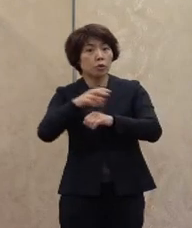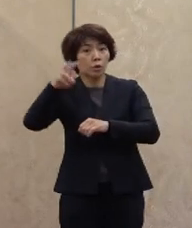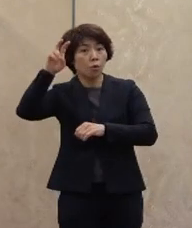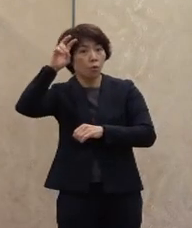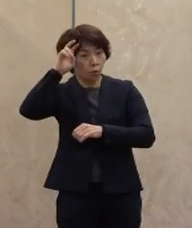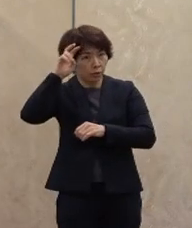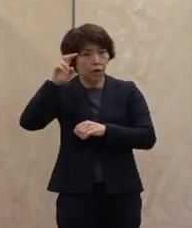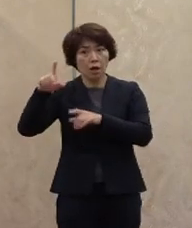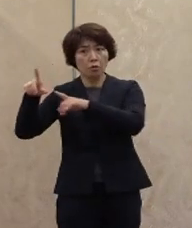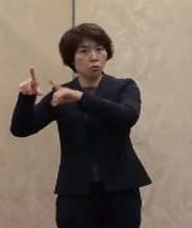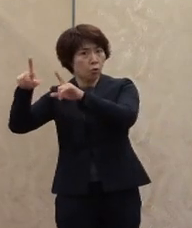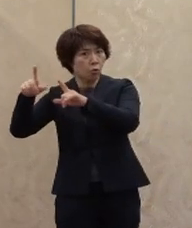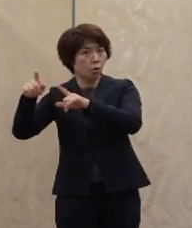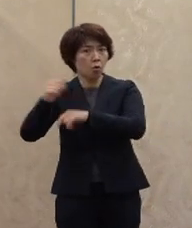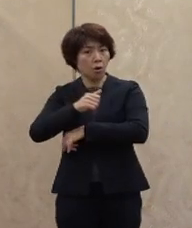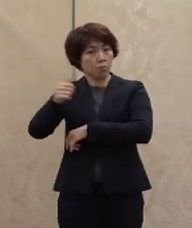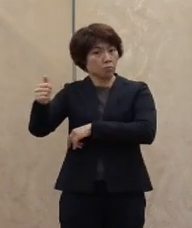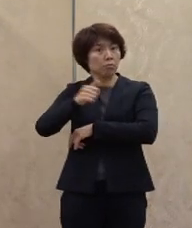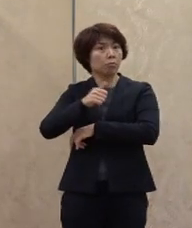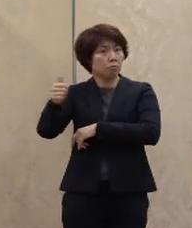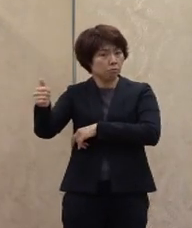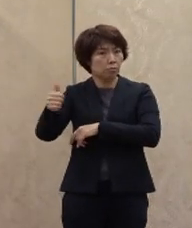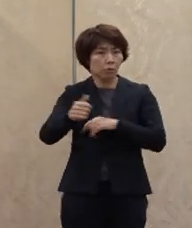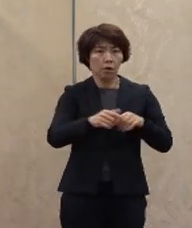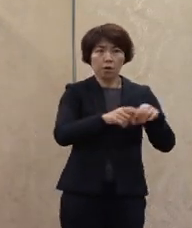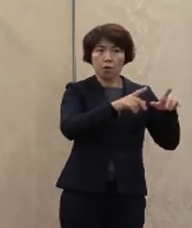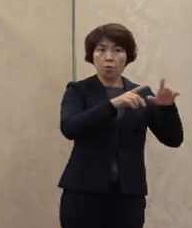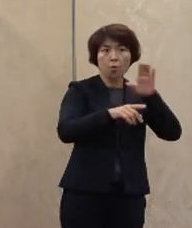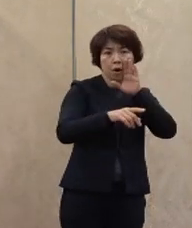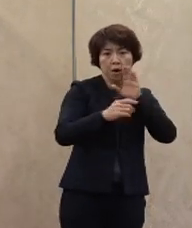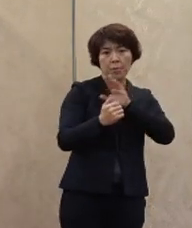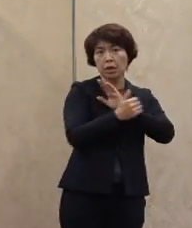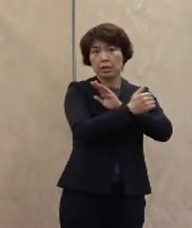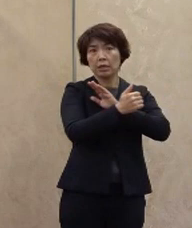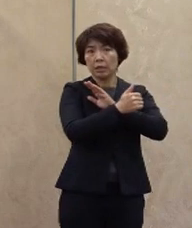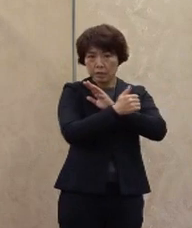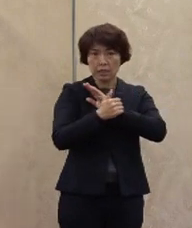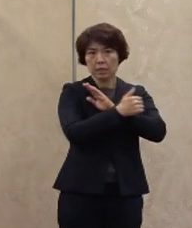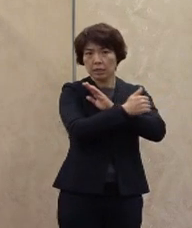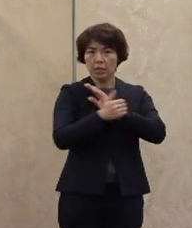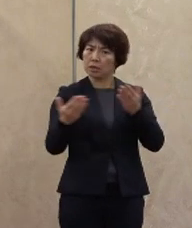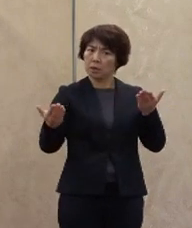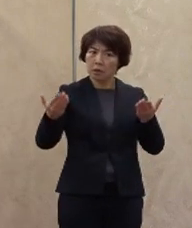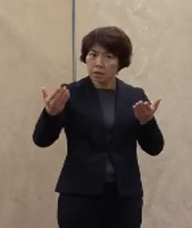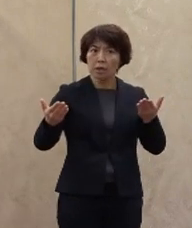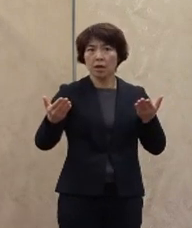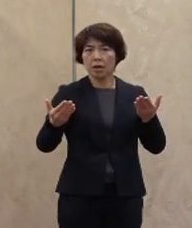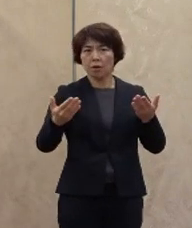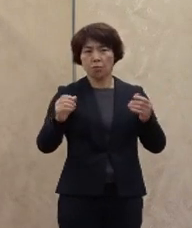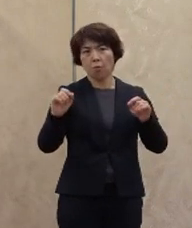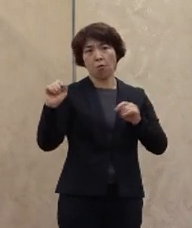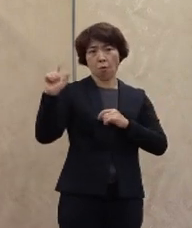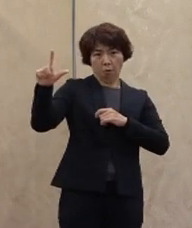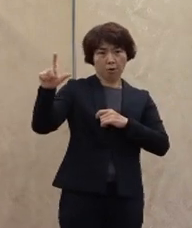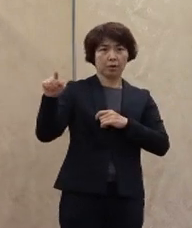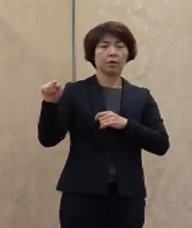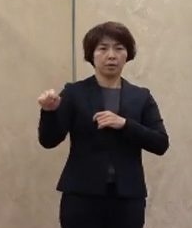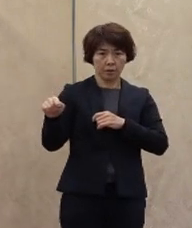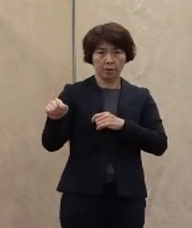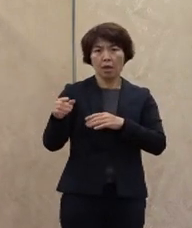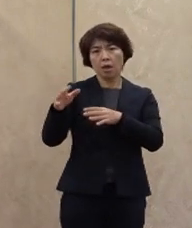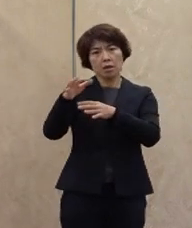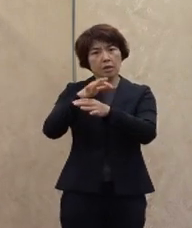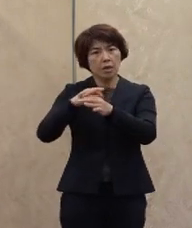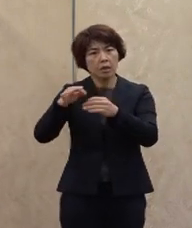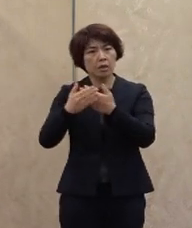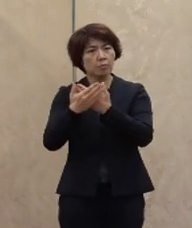東京の人の行き来というのは大阪と和歌山の人の行き来よりも毎日の行き来が多いというような状況ですので、やっぱり経済的にも